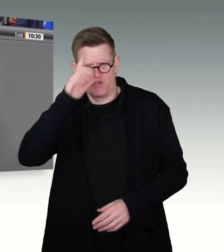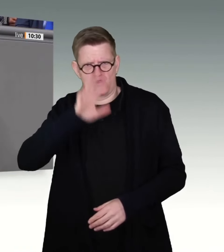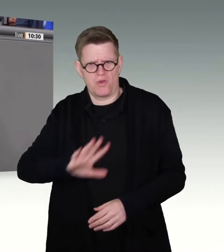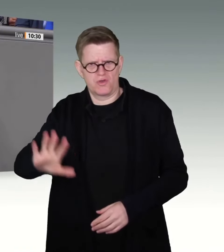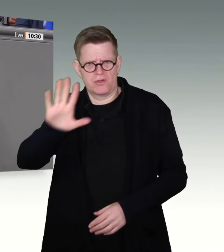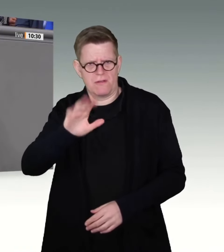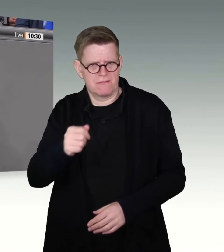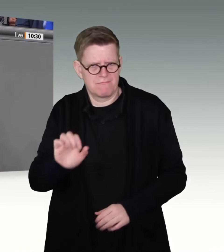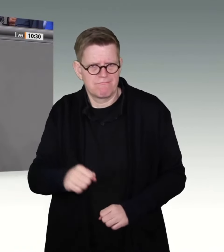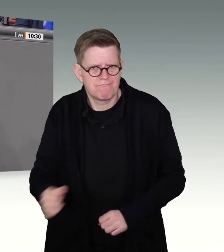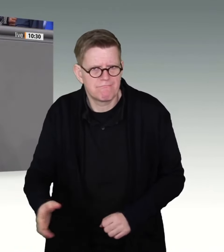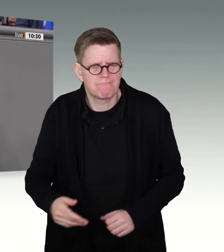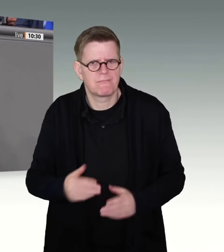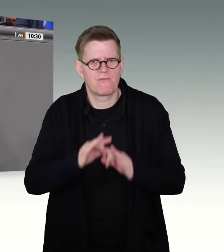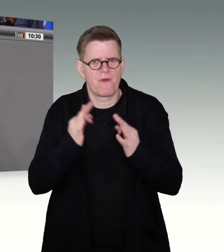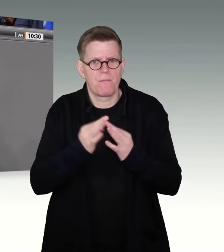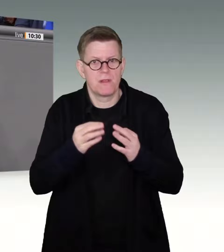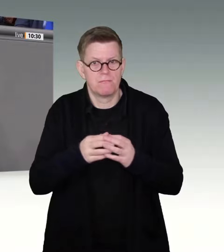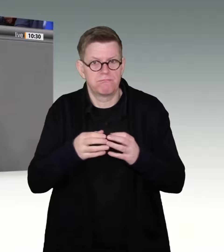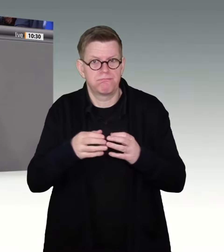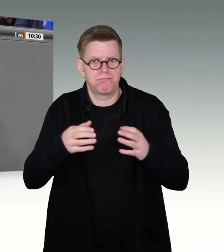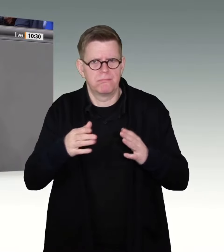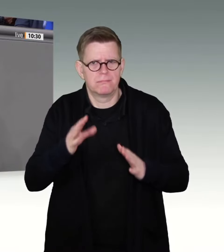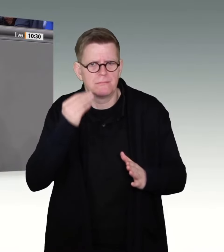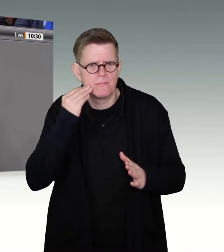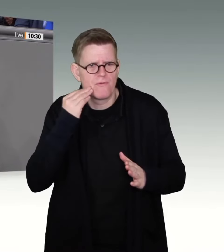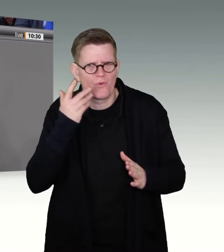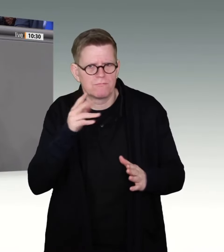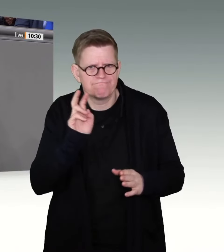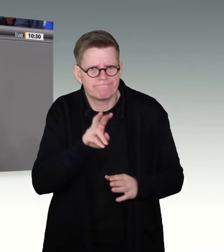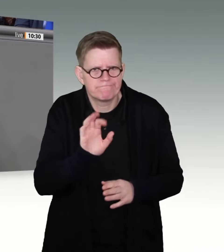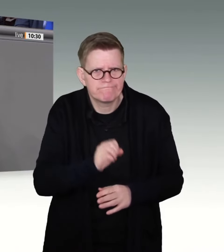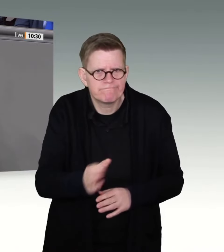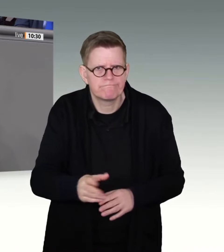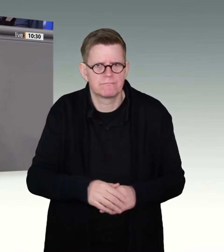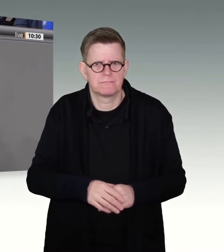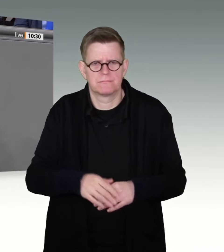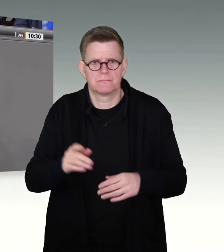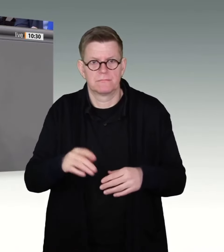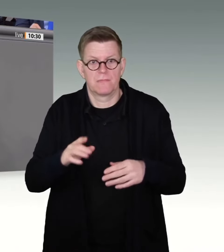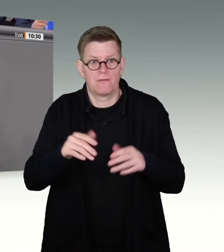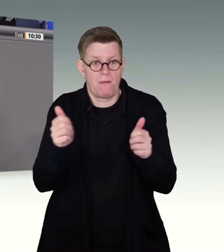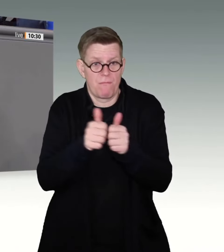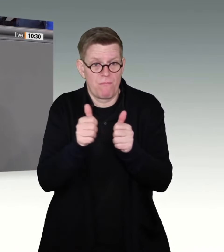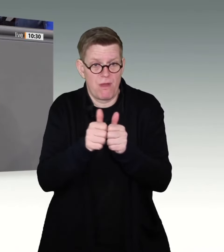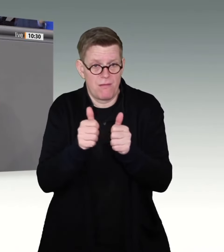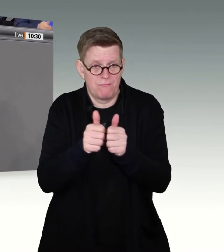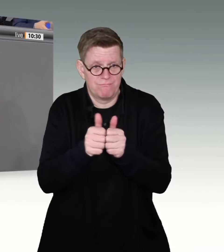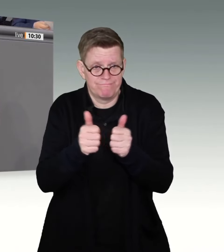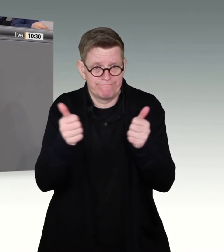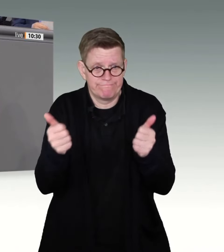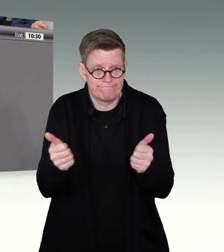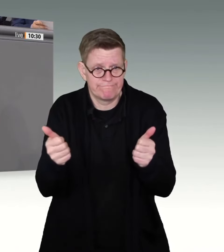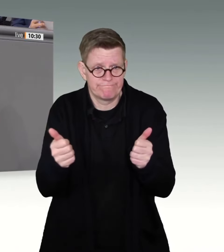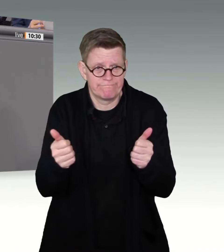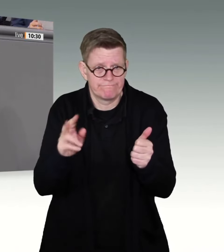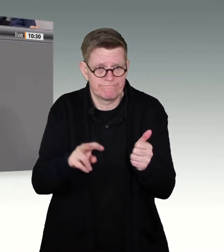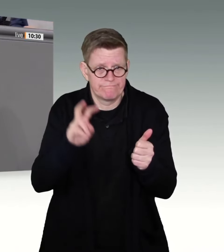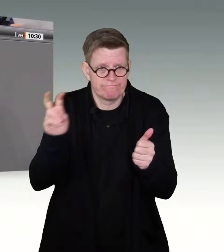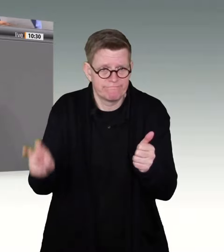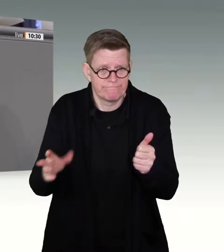findet keinen bezahlbaren Wohnraum. Ein getrenntes Paar kann nicht auseinanderziehen. Eine Erzieherin findet keine Wohnung nahe der Kita. Und